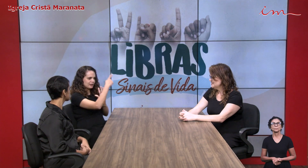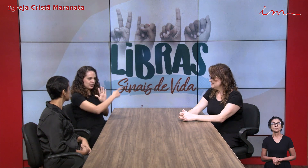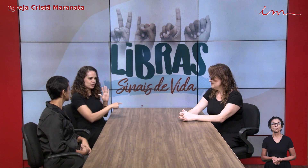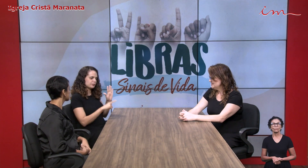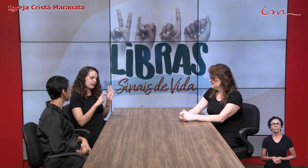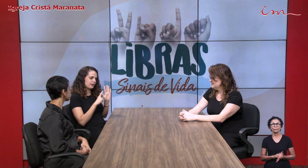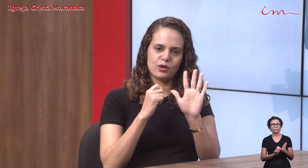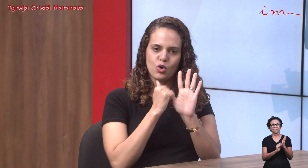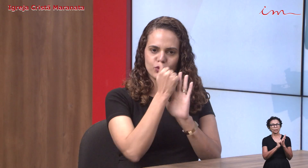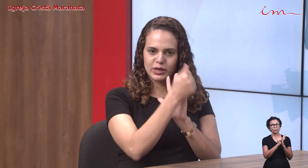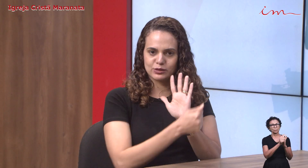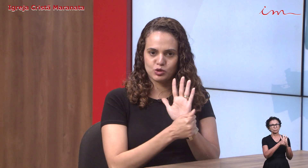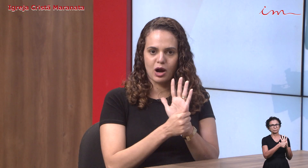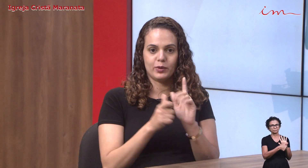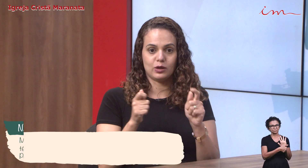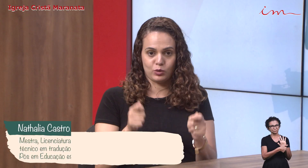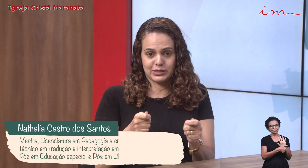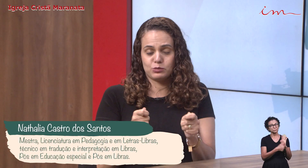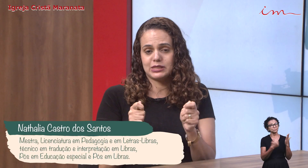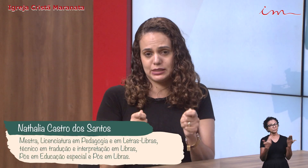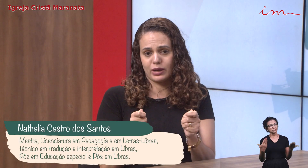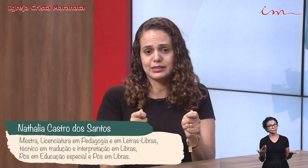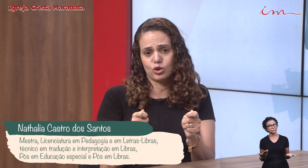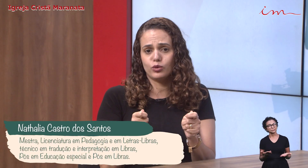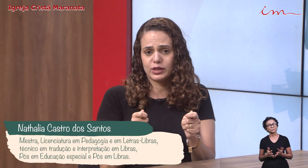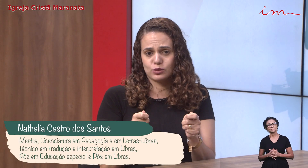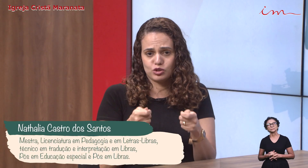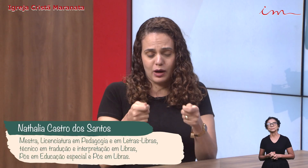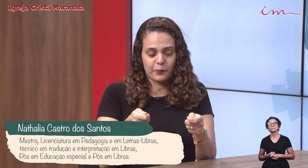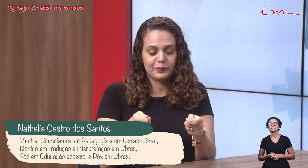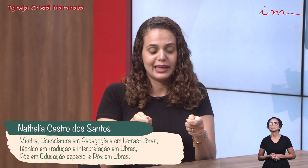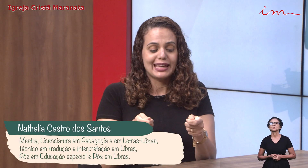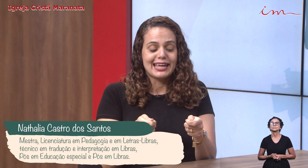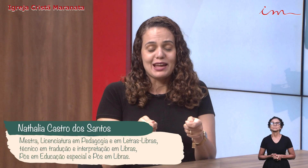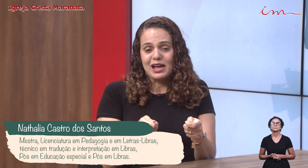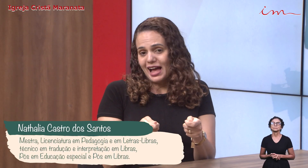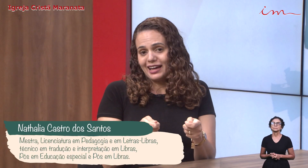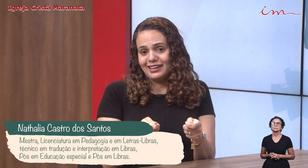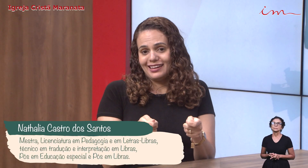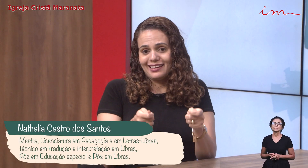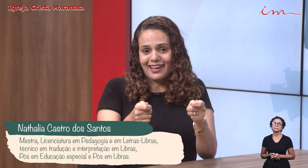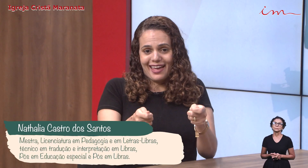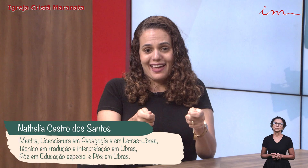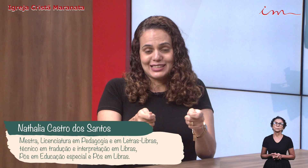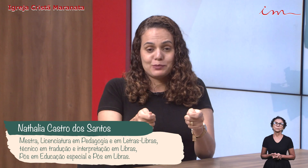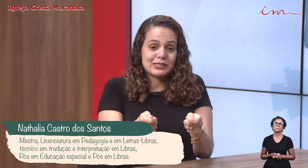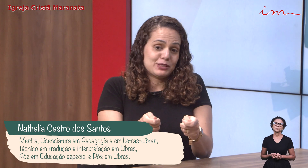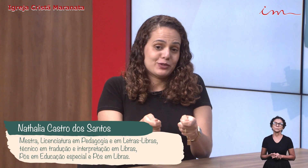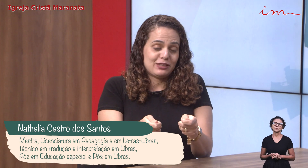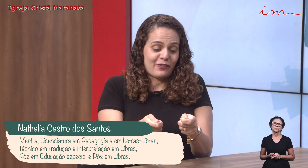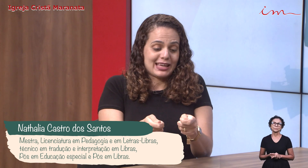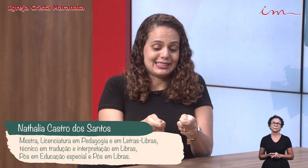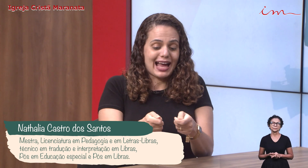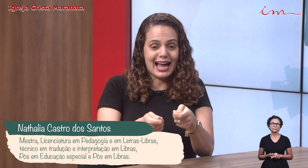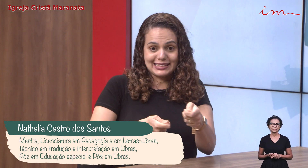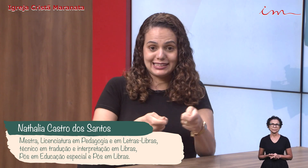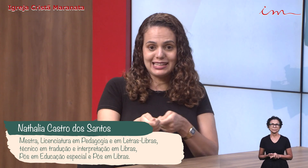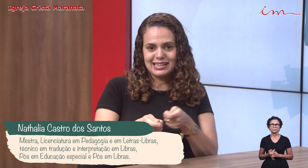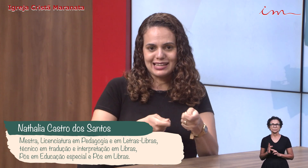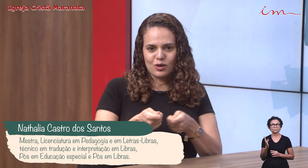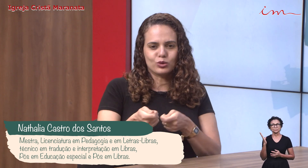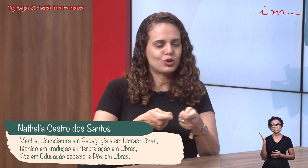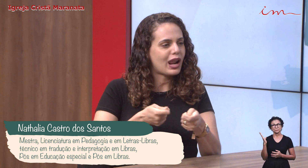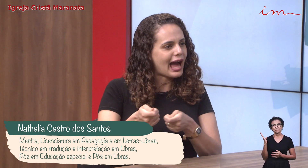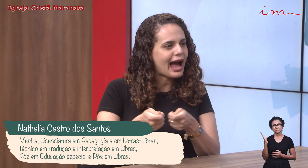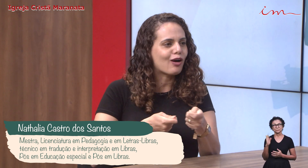de parâmetros, primeiro, configuração de mão. Então, nós temos essa configuração de mão. Aí, se, por exemplo, se você faz